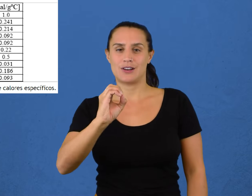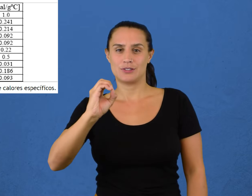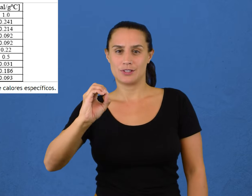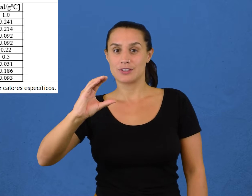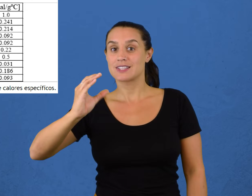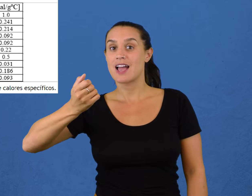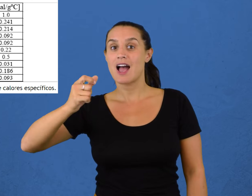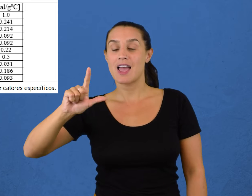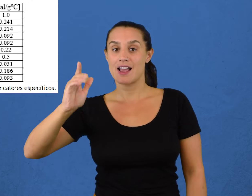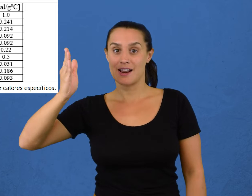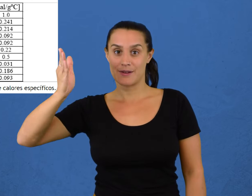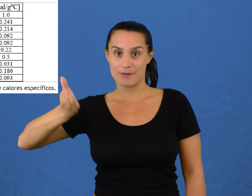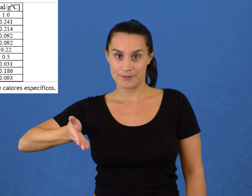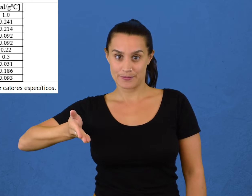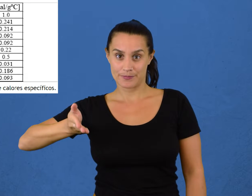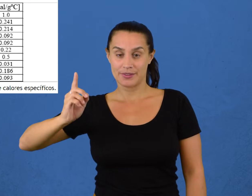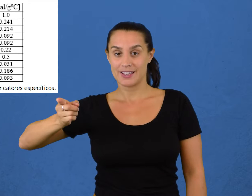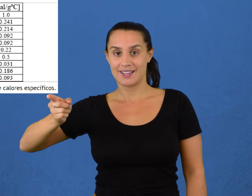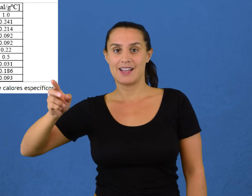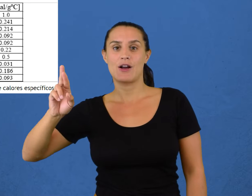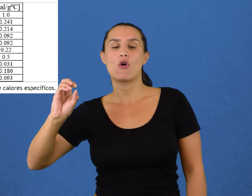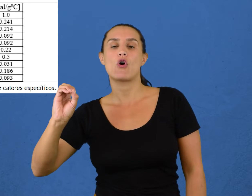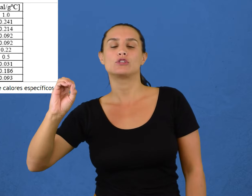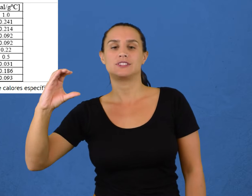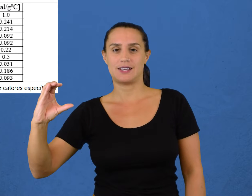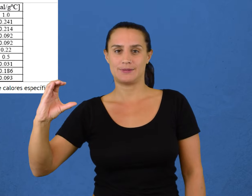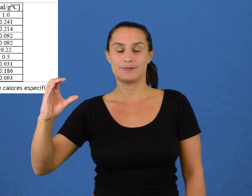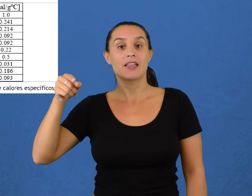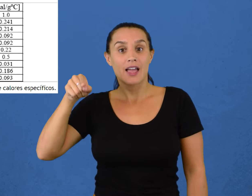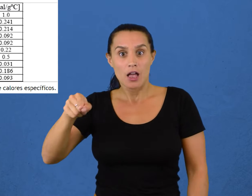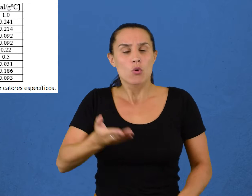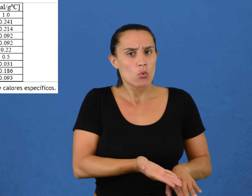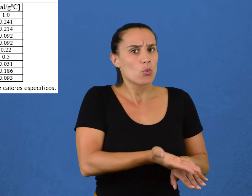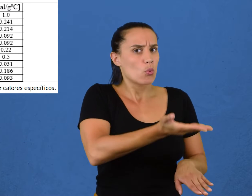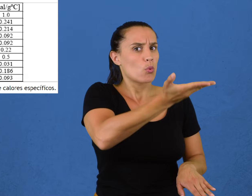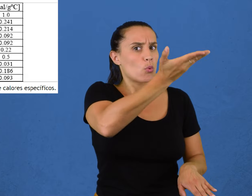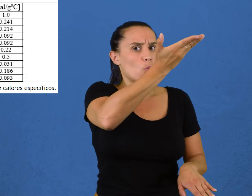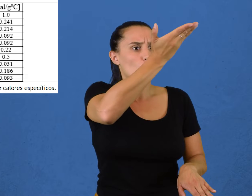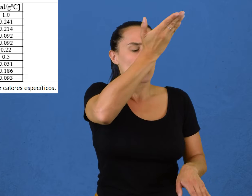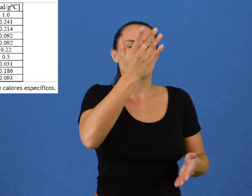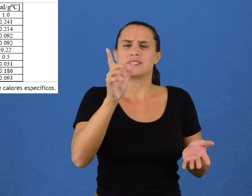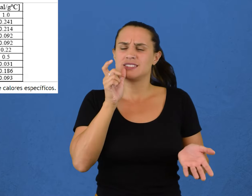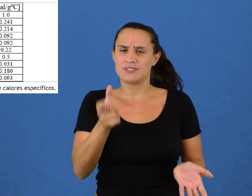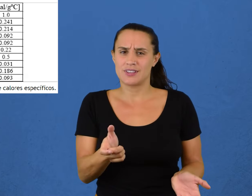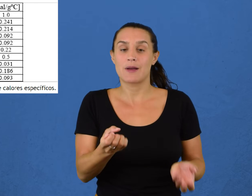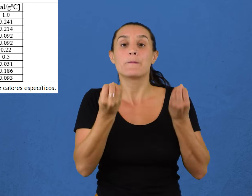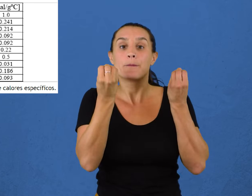1,00 Cal por GOC. Es bastante elevado, es decir, hace